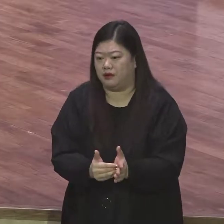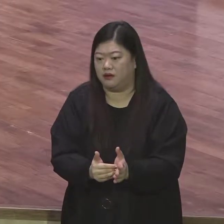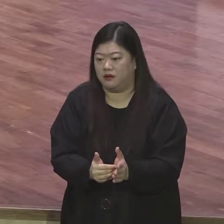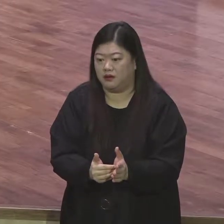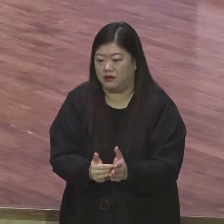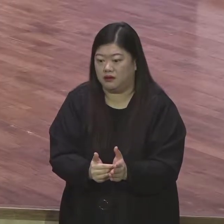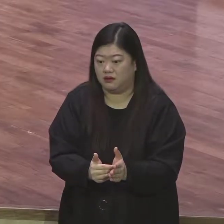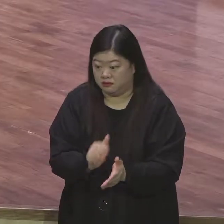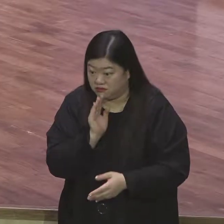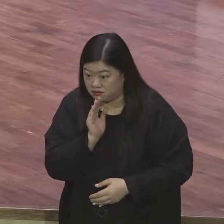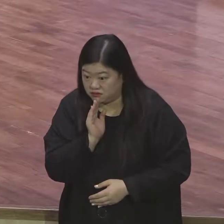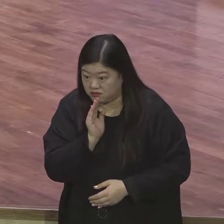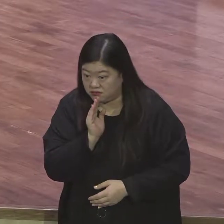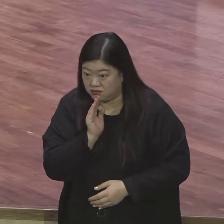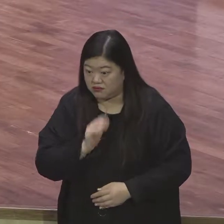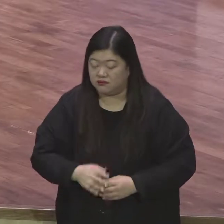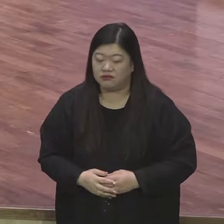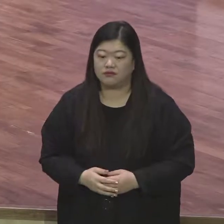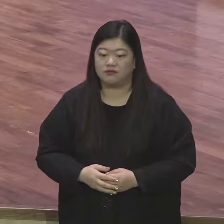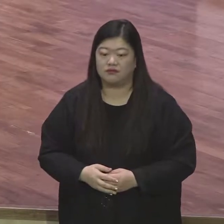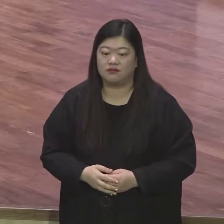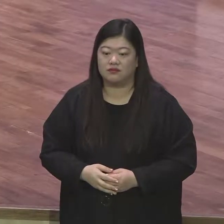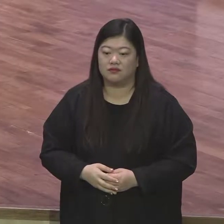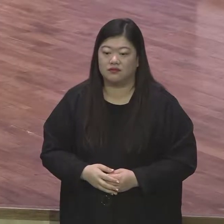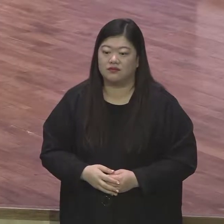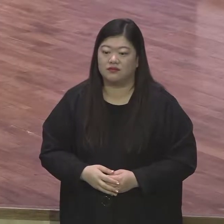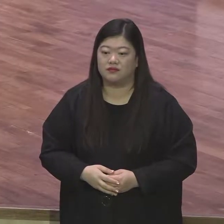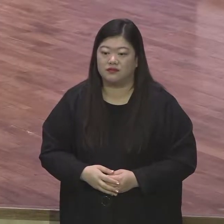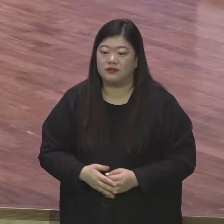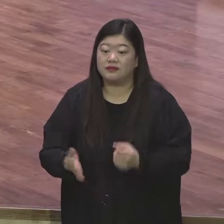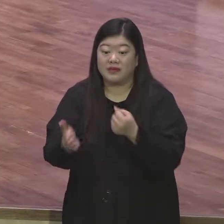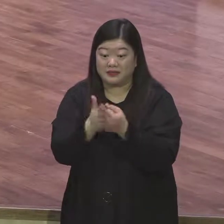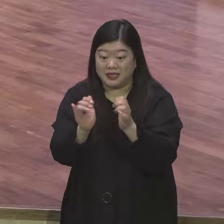믿으시기 바랍니다. 여기 답 안 나오면요.